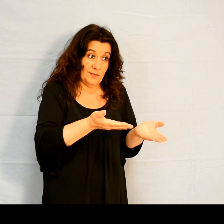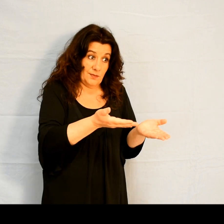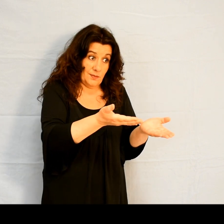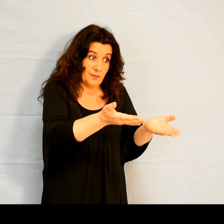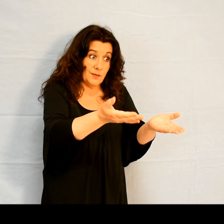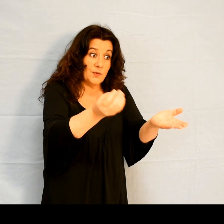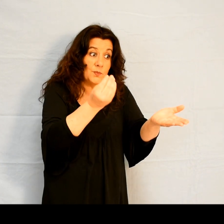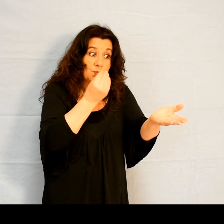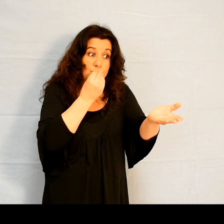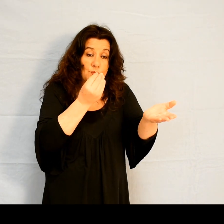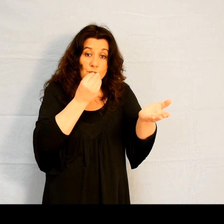ceci est mon corps. »